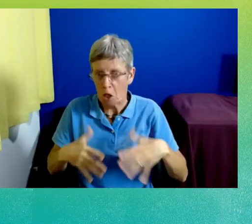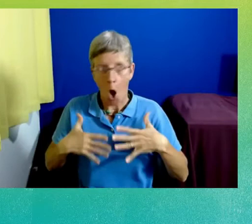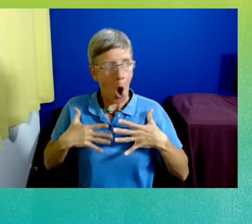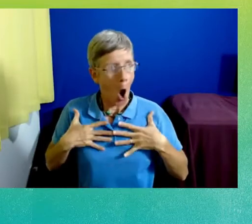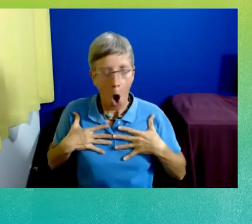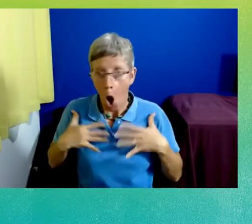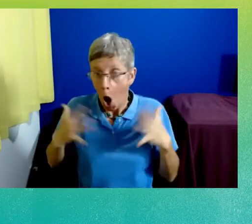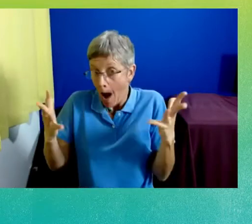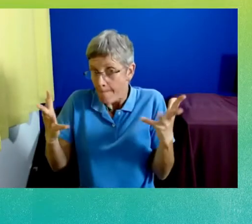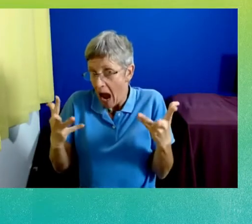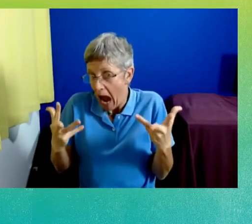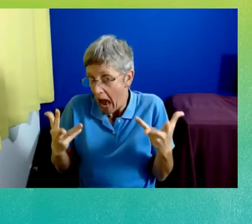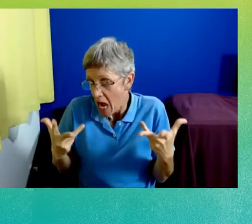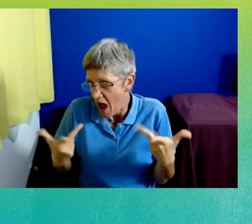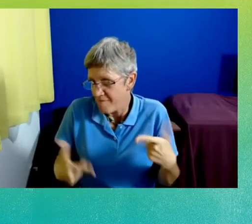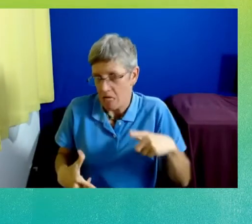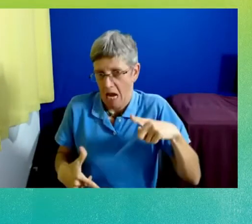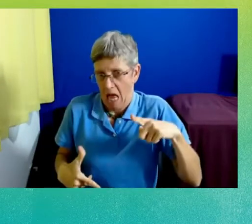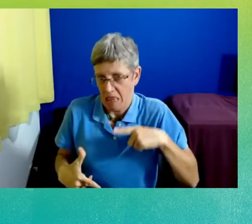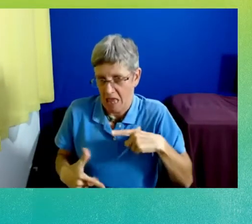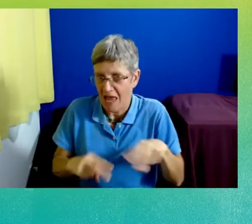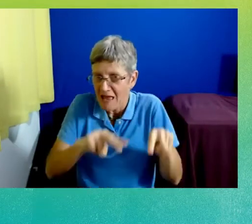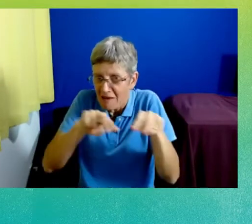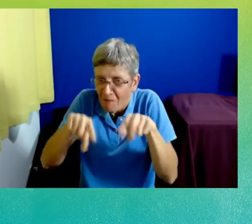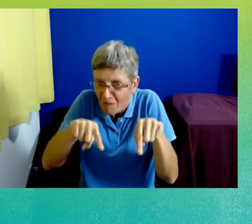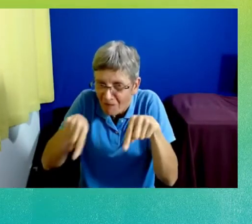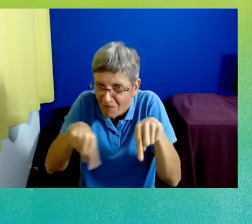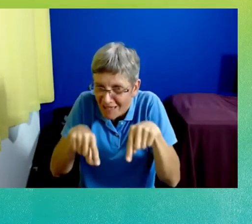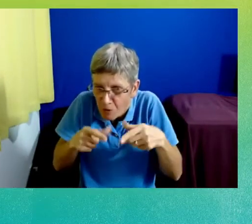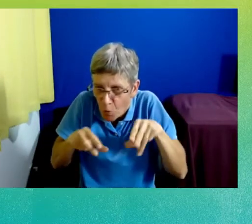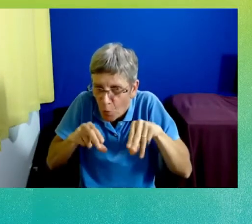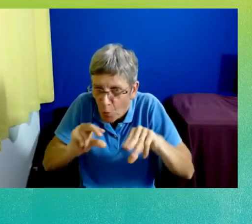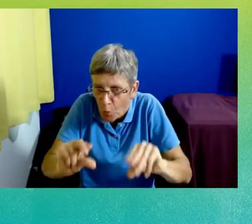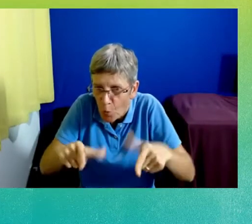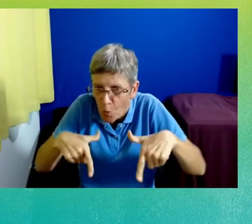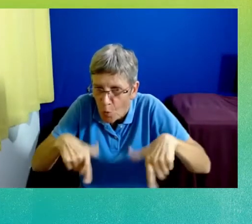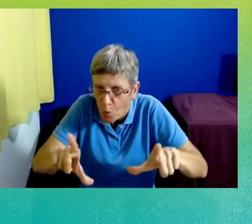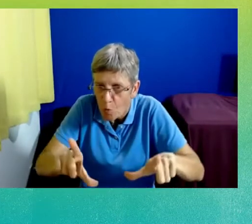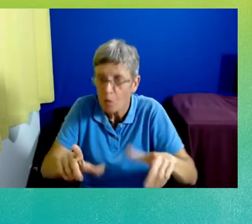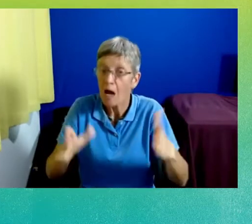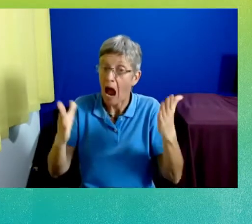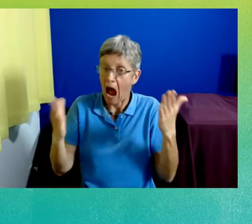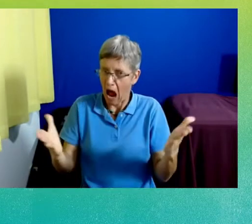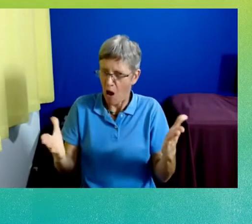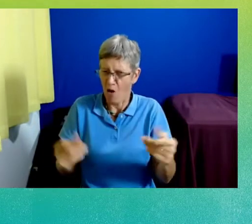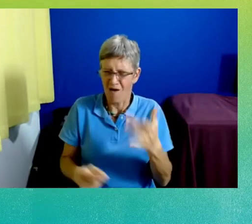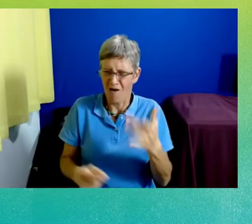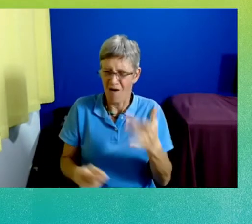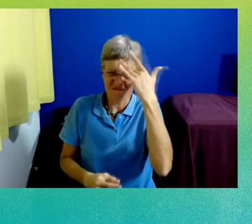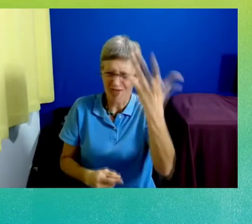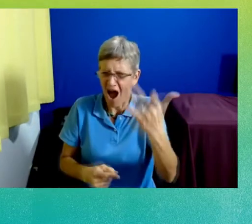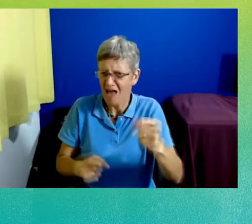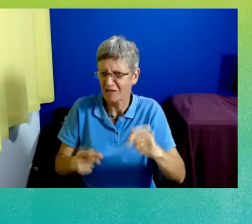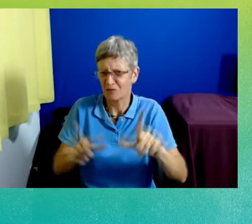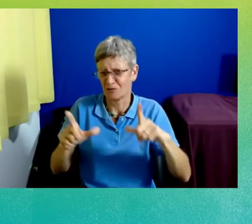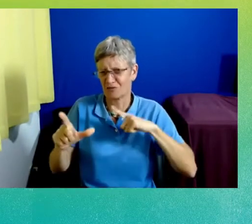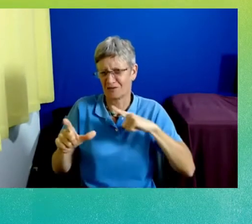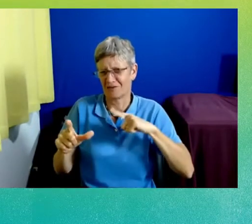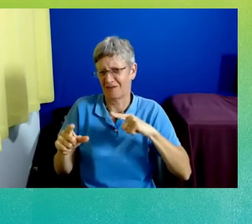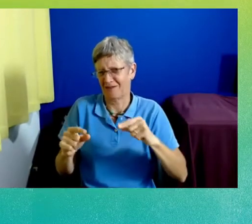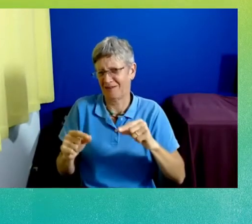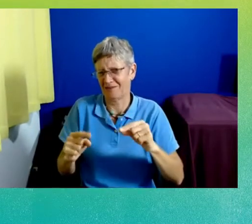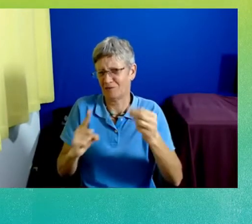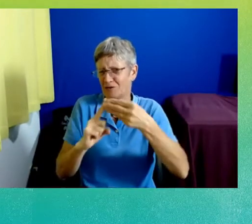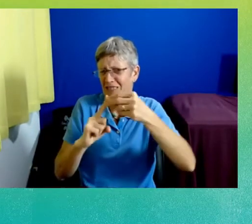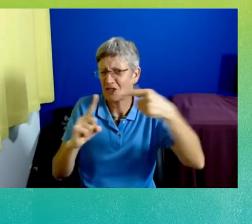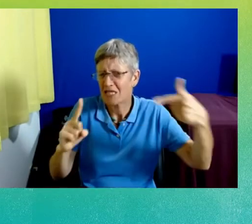VHS. Ai, era maravilhoso no caso do vídeo, aquela fita, né, que girava. Agora